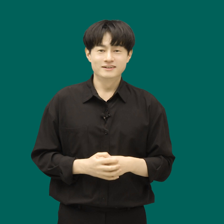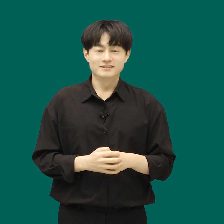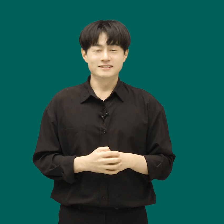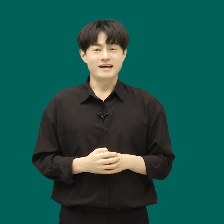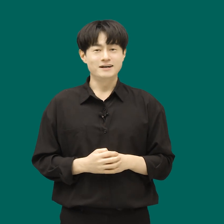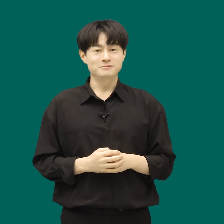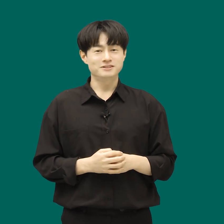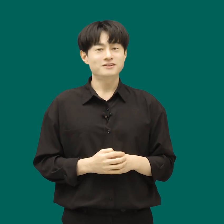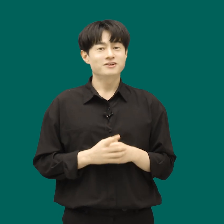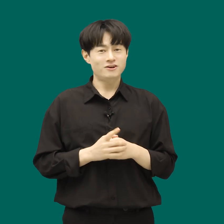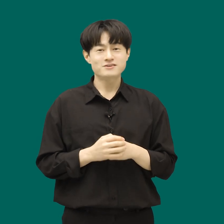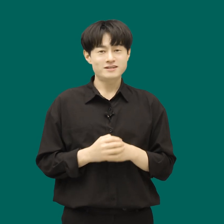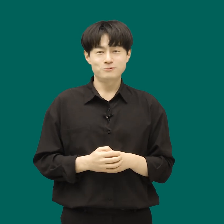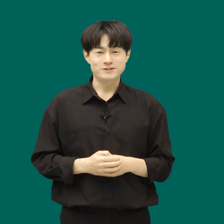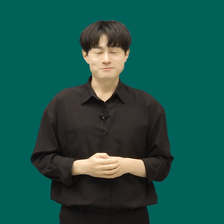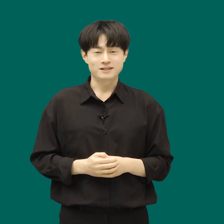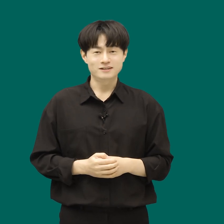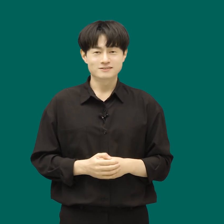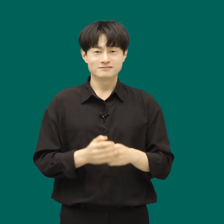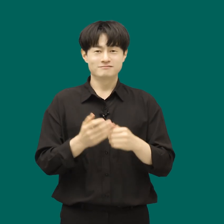자, 다음은 형제 해보겠습니다.